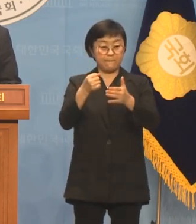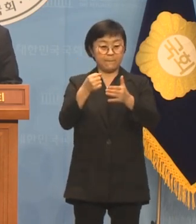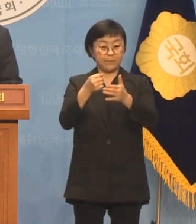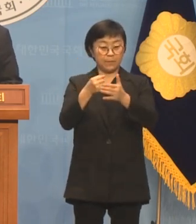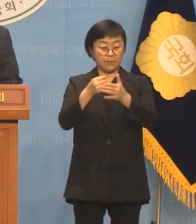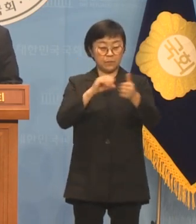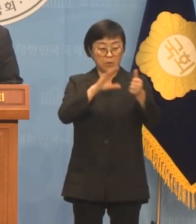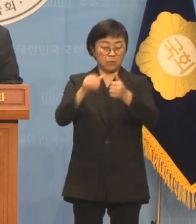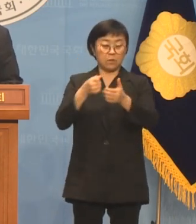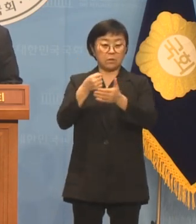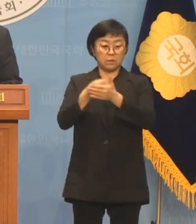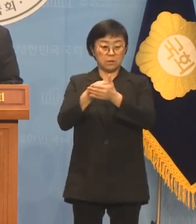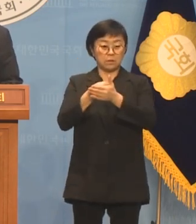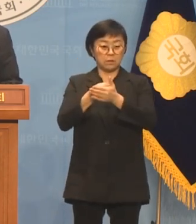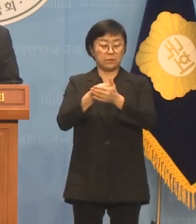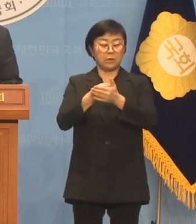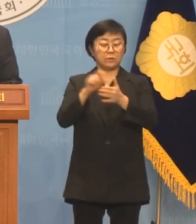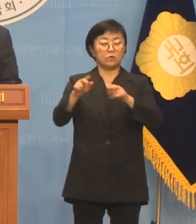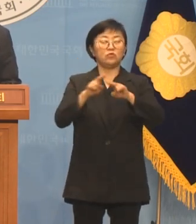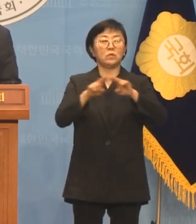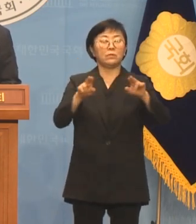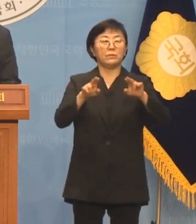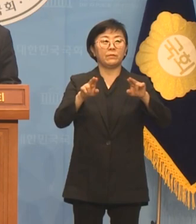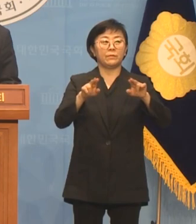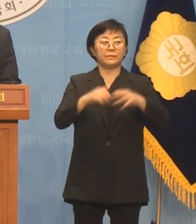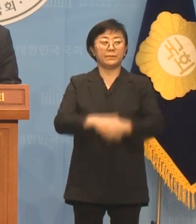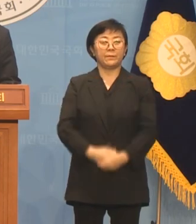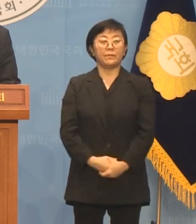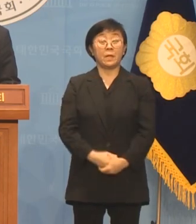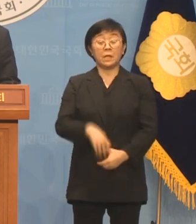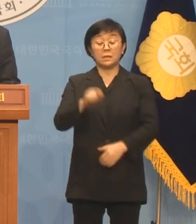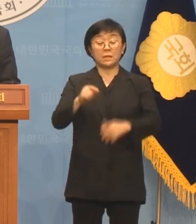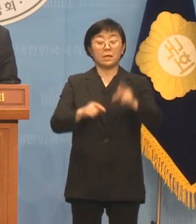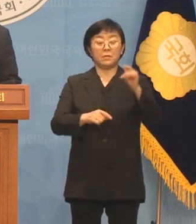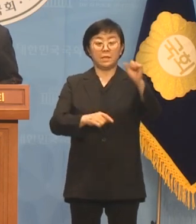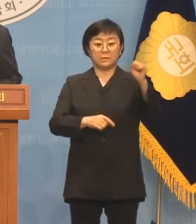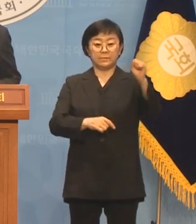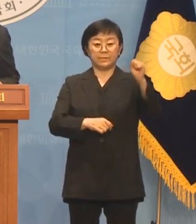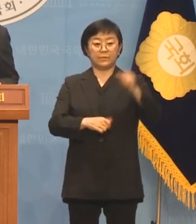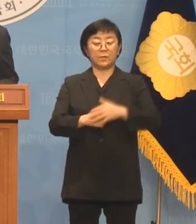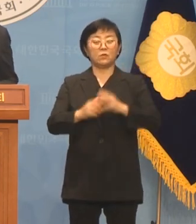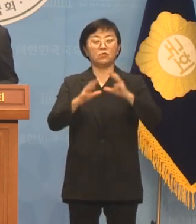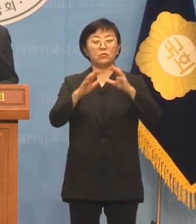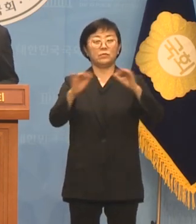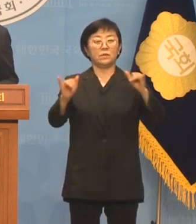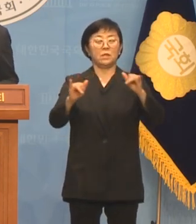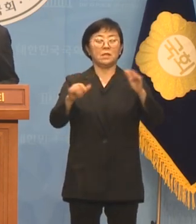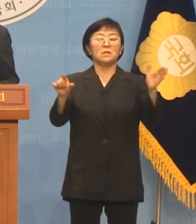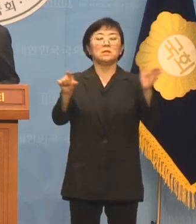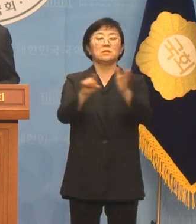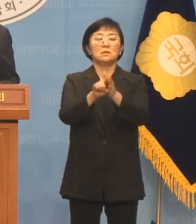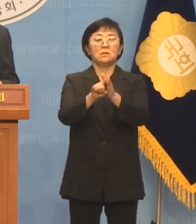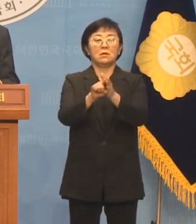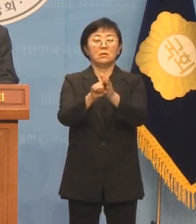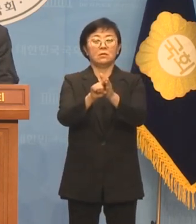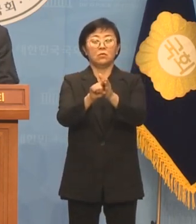결정을 즉각 철회하십시오. 그것이 KBS가 국민의 신뢰를